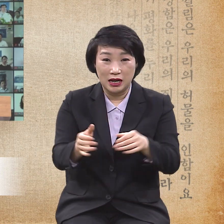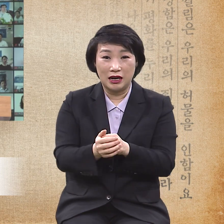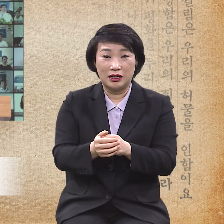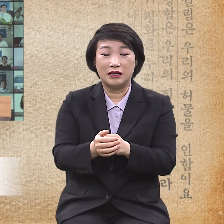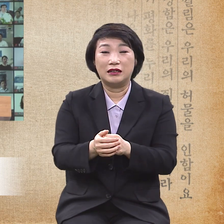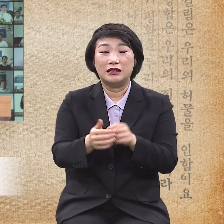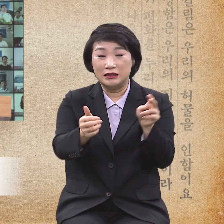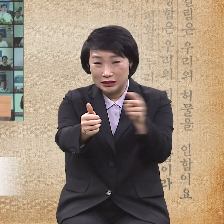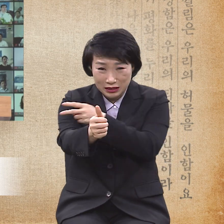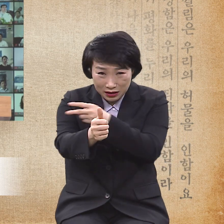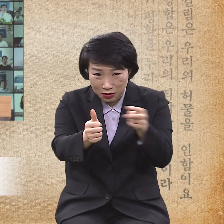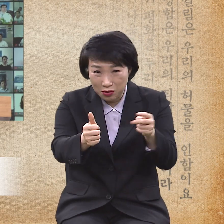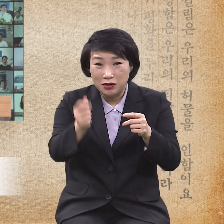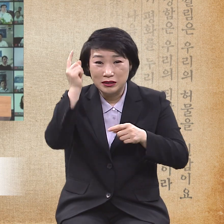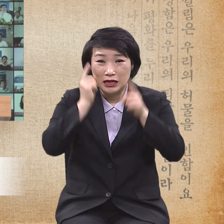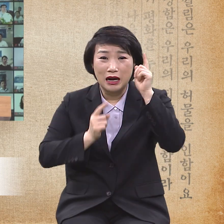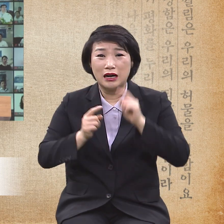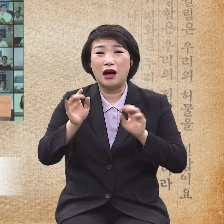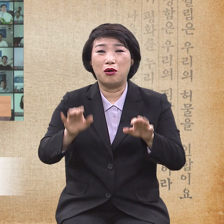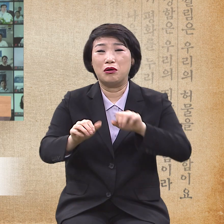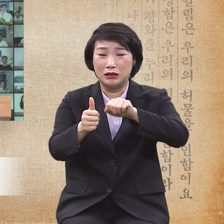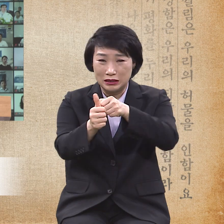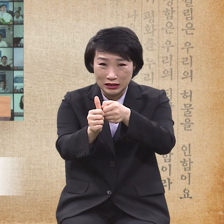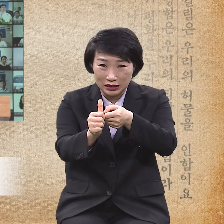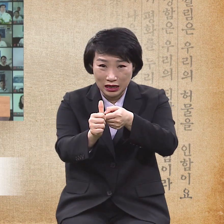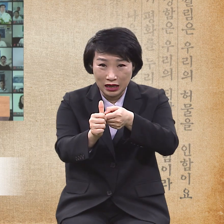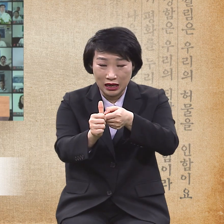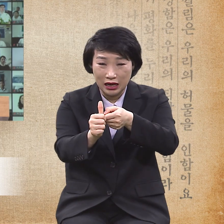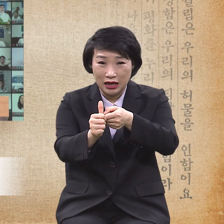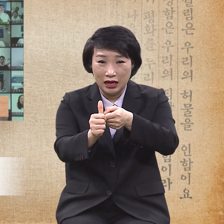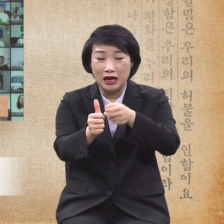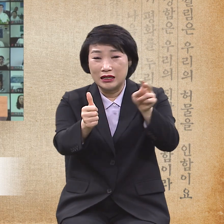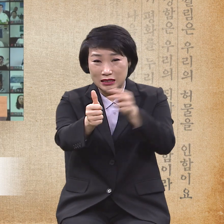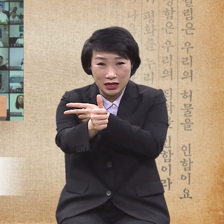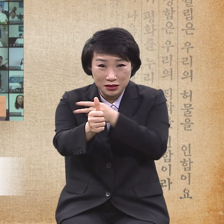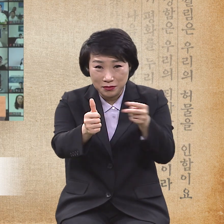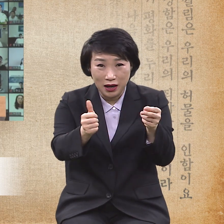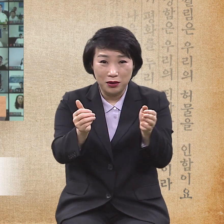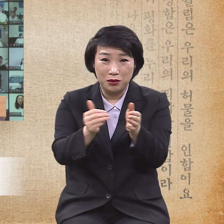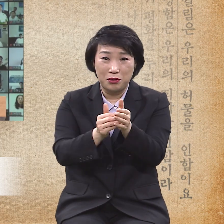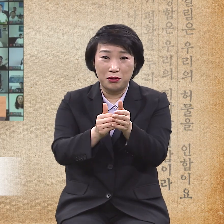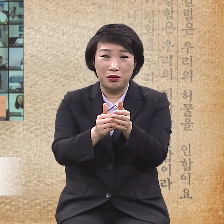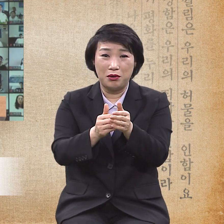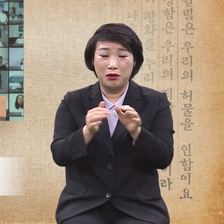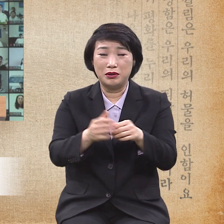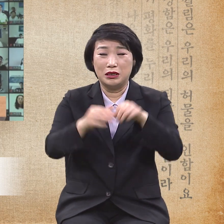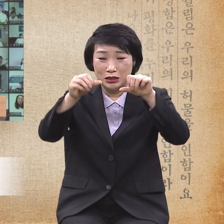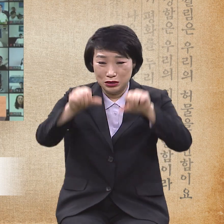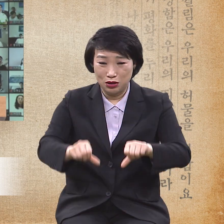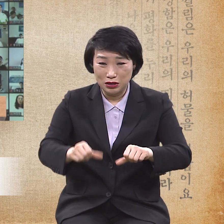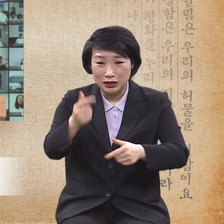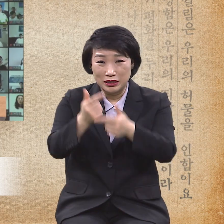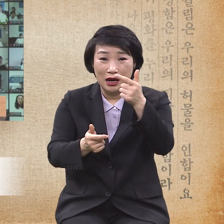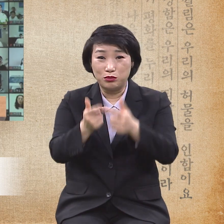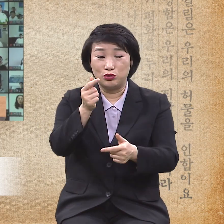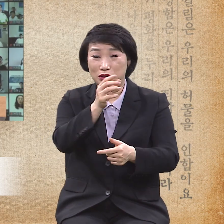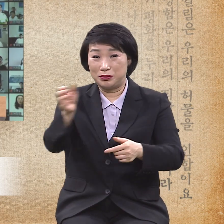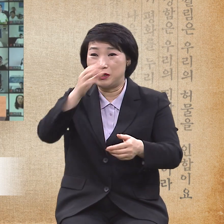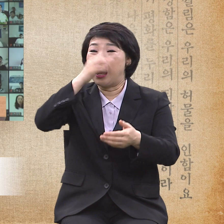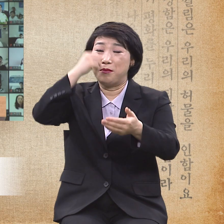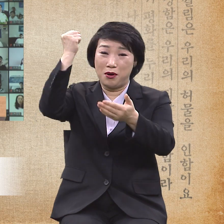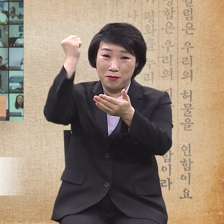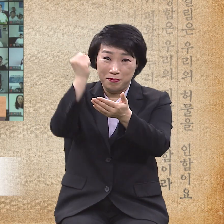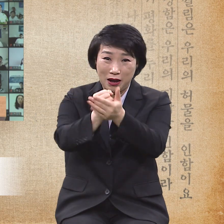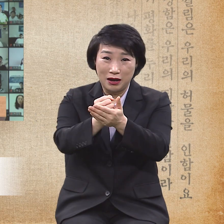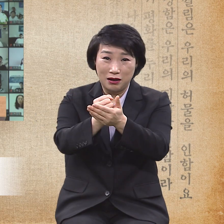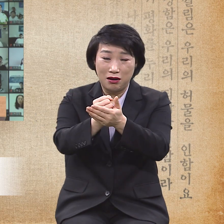찔리고 상하고 징계받고 채찍에 맞고 규주의 나무